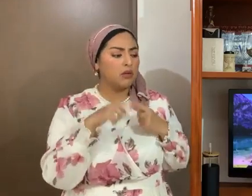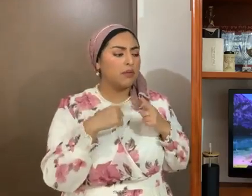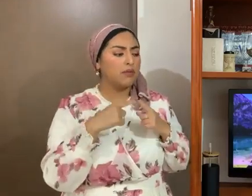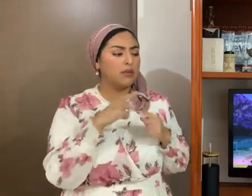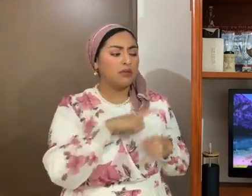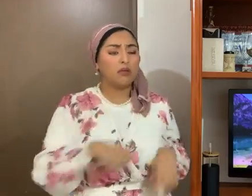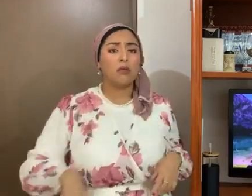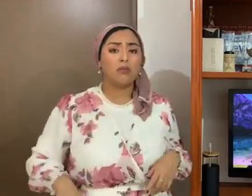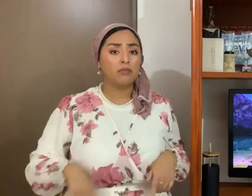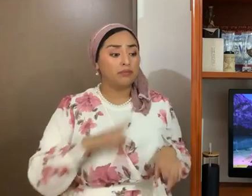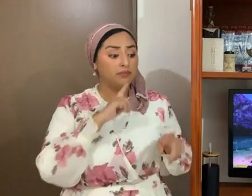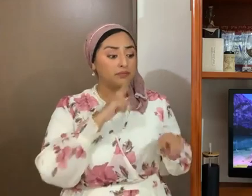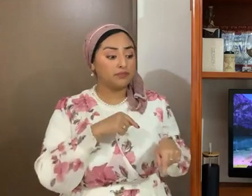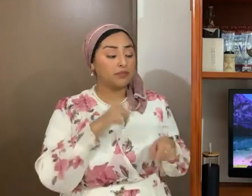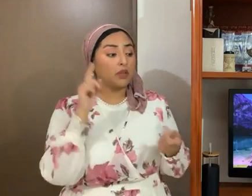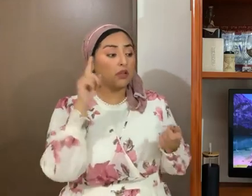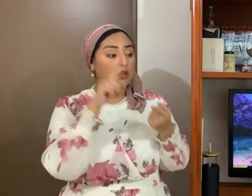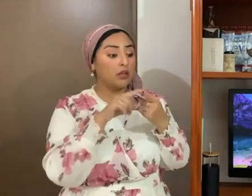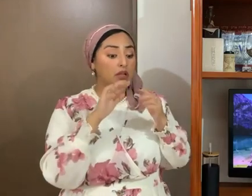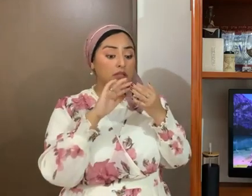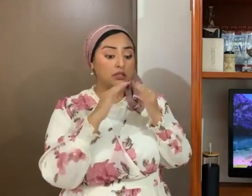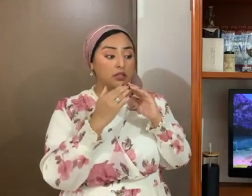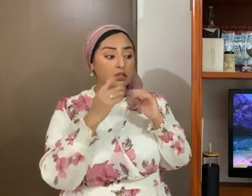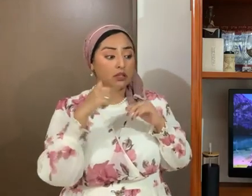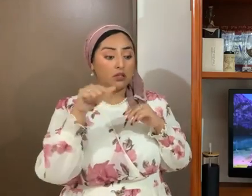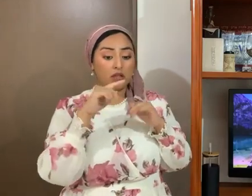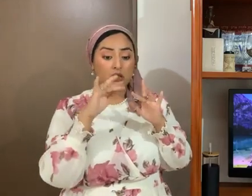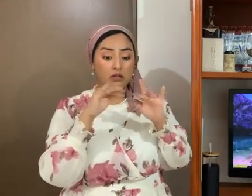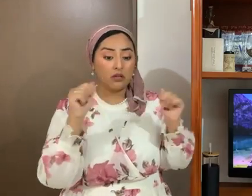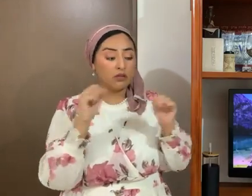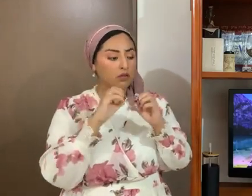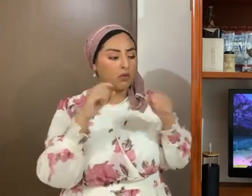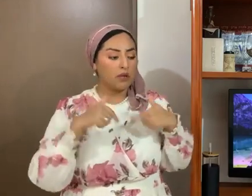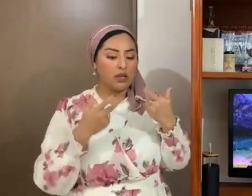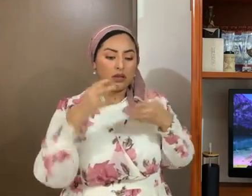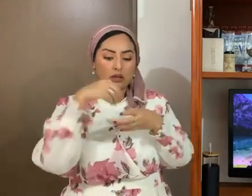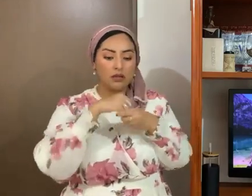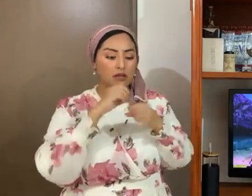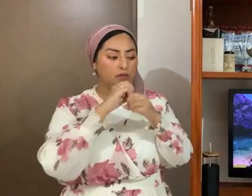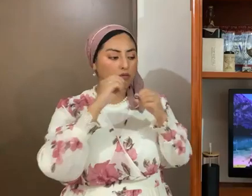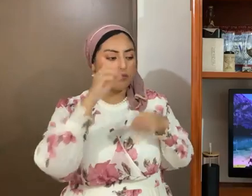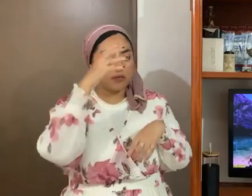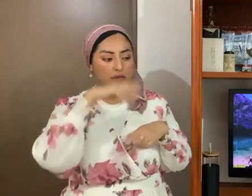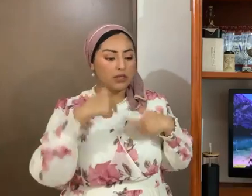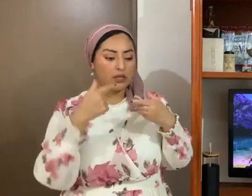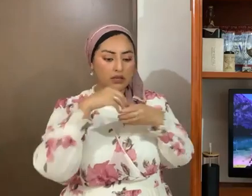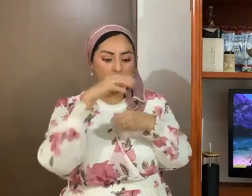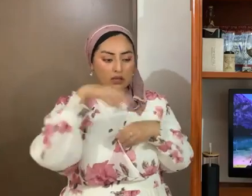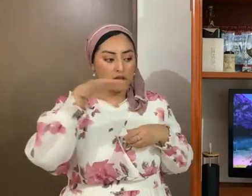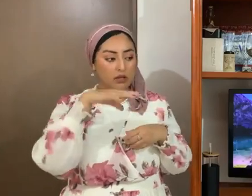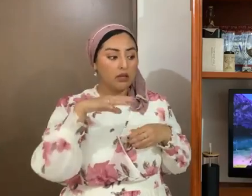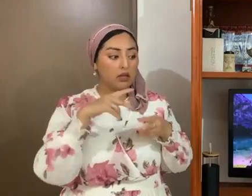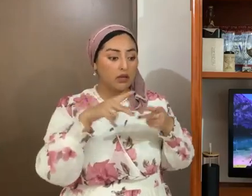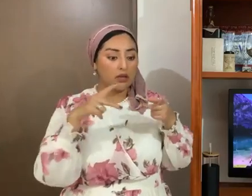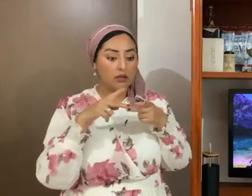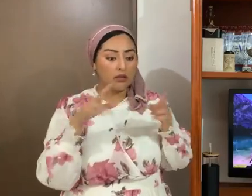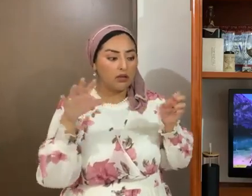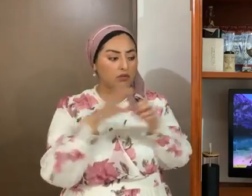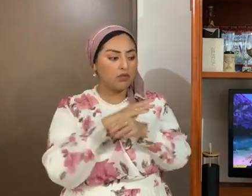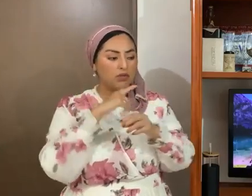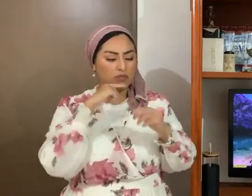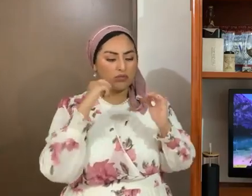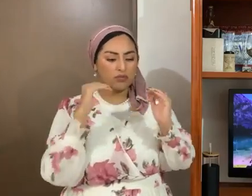Adón? Y respondió él, hasta que las ciudades estén asoladas y sin morador, y no haya hombres en las casas, y la tierra está hecha